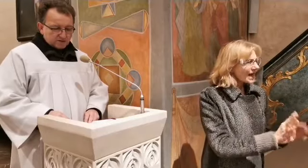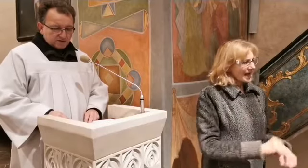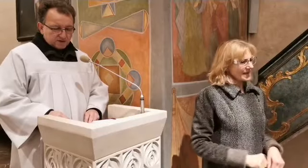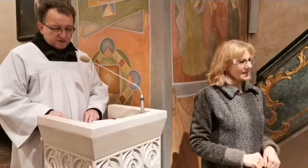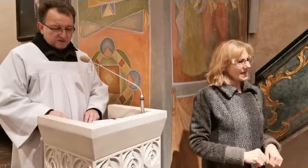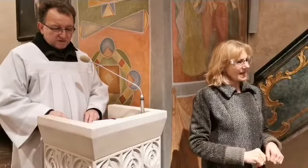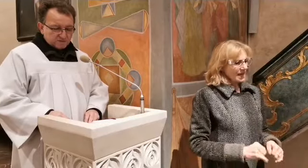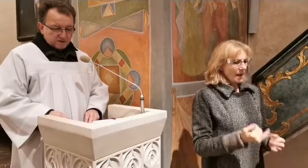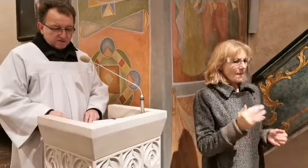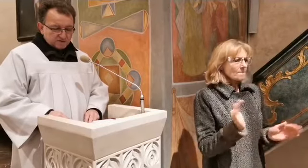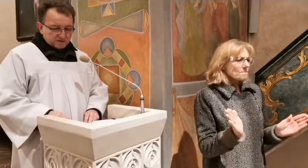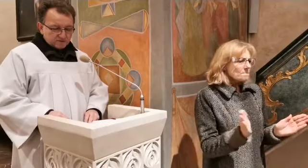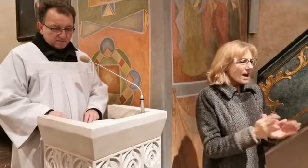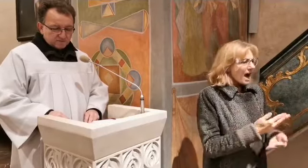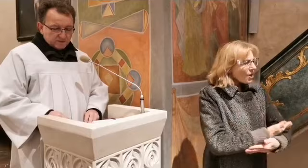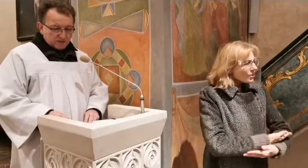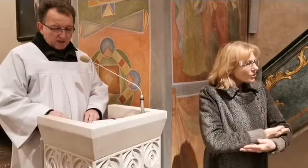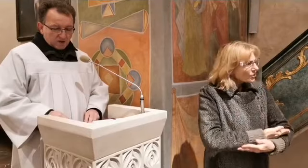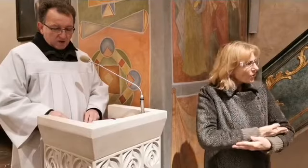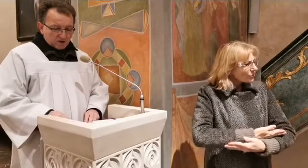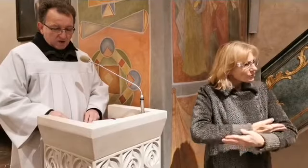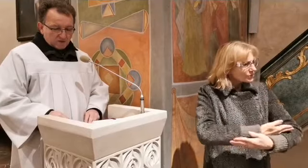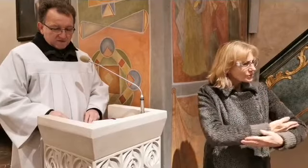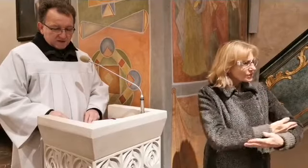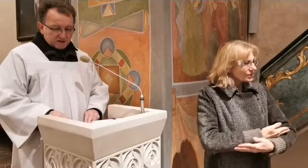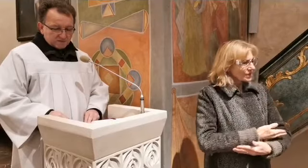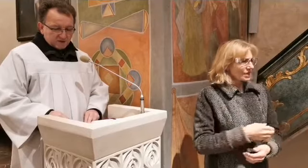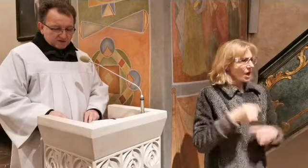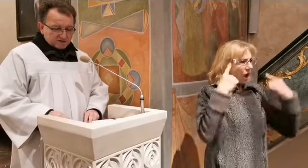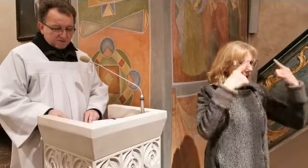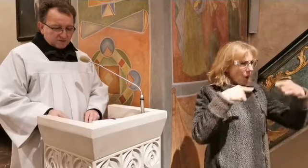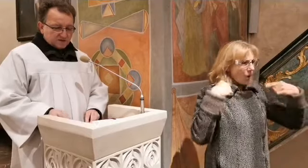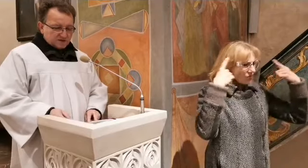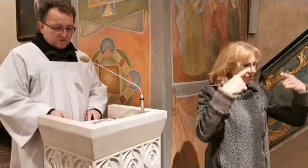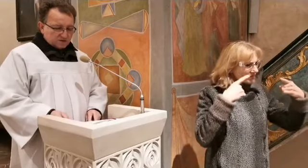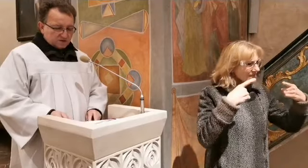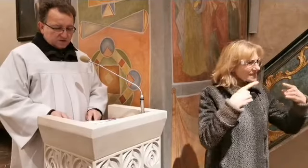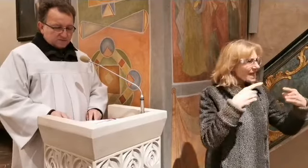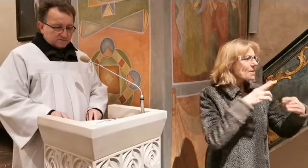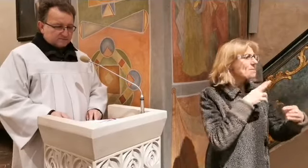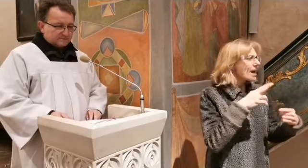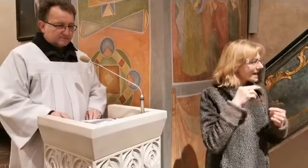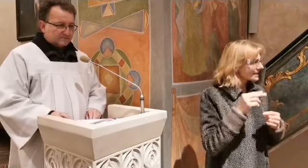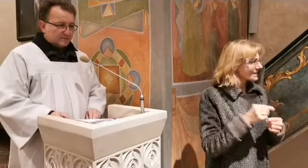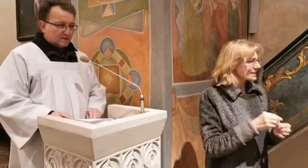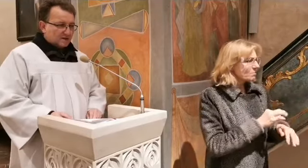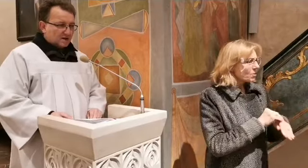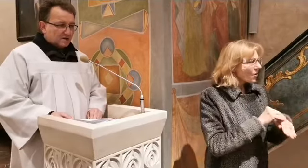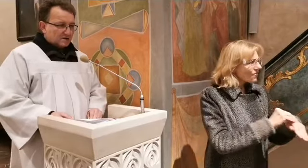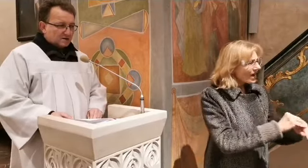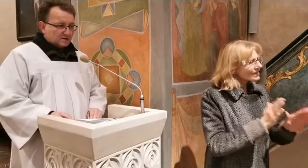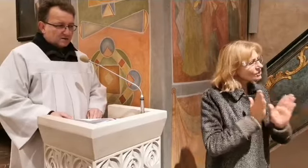jagnięta nosi na swej piersi, owce karmiące prowadzi łagodnie.